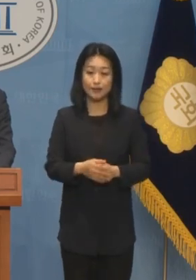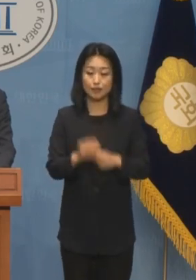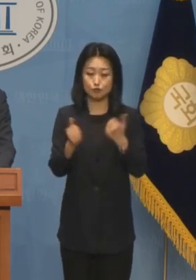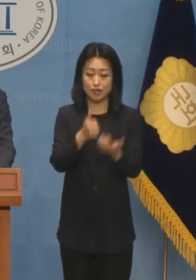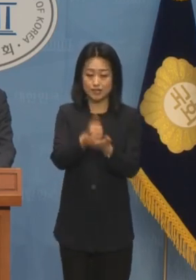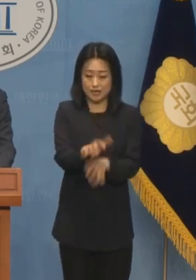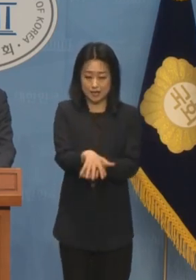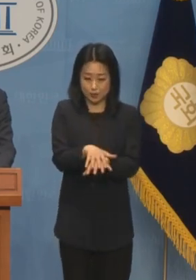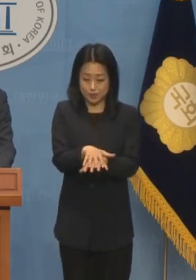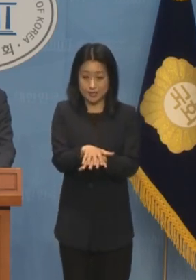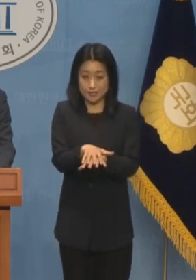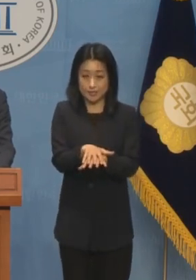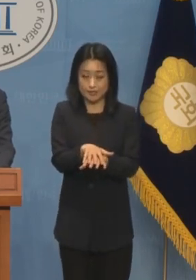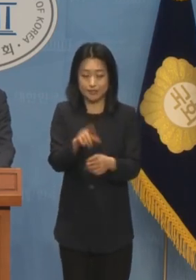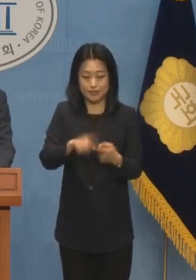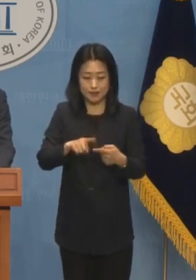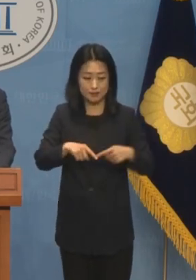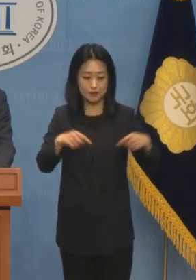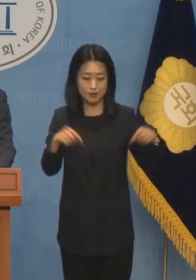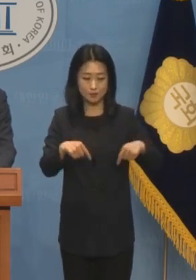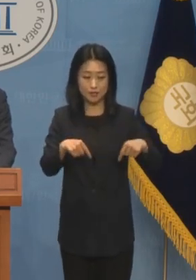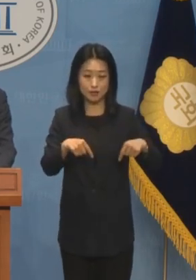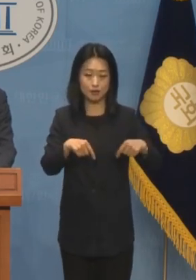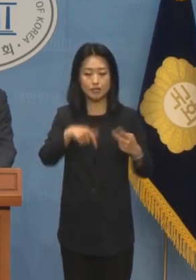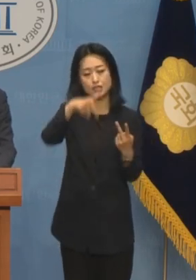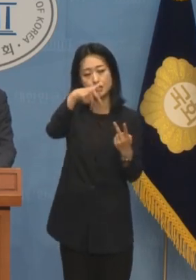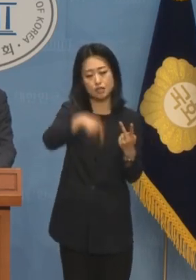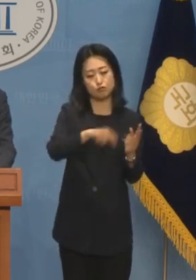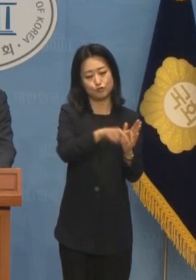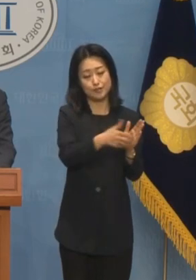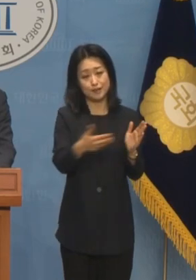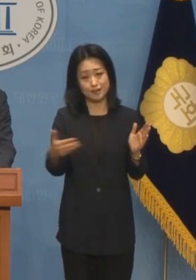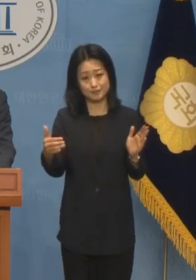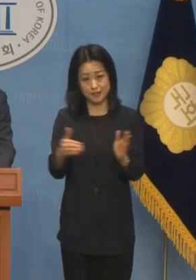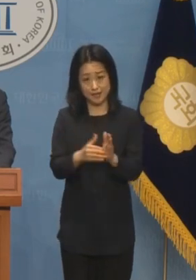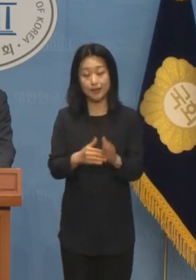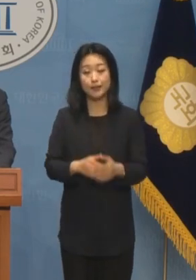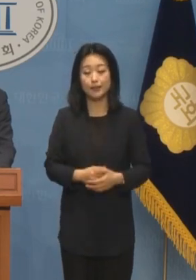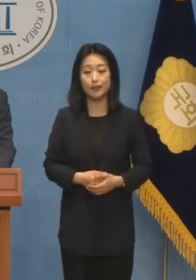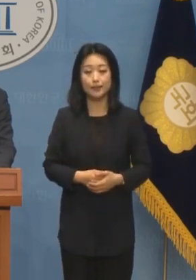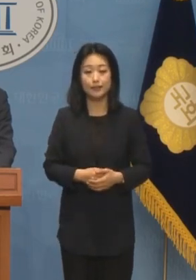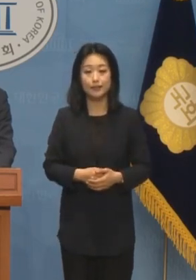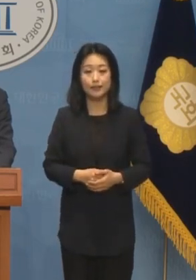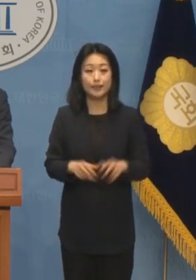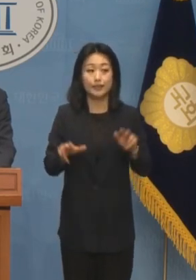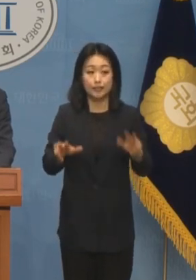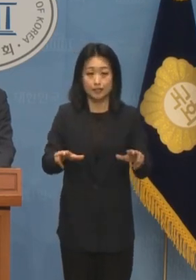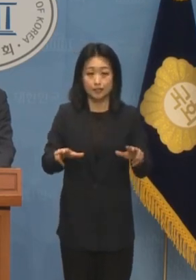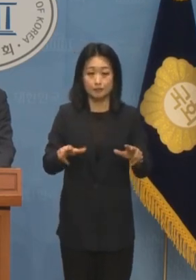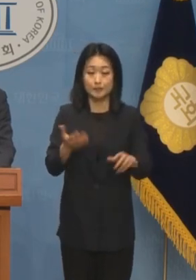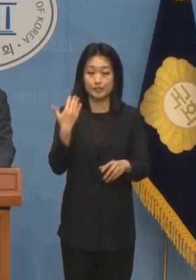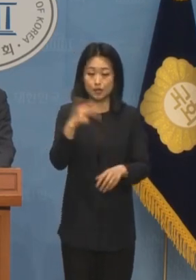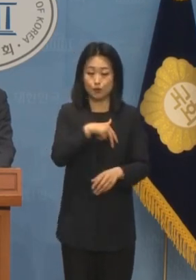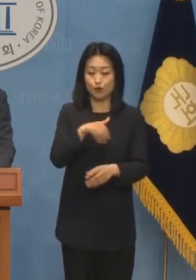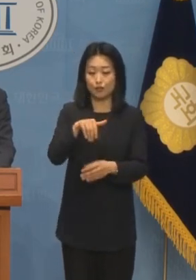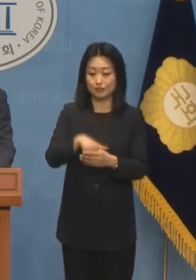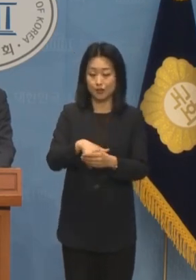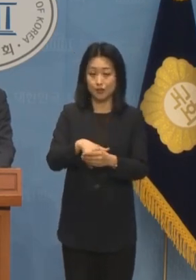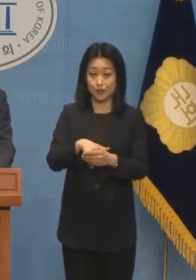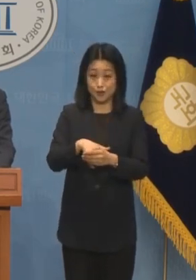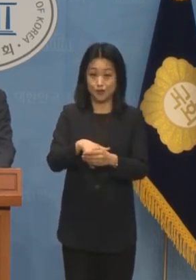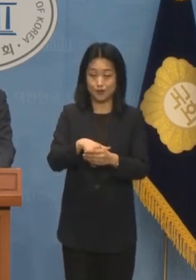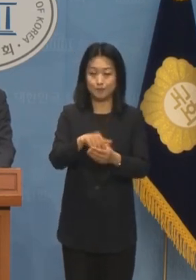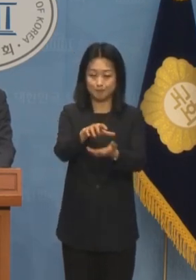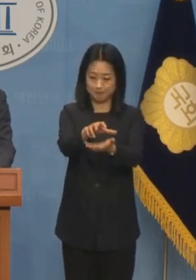협상을 시작한지 2주가 지났고 여전히 날짜는 남아 있습니다 지금이라도 지난 총선